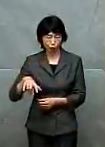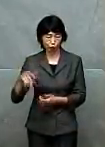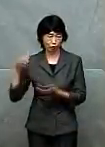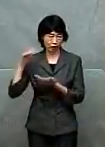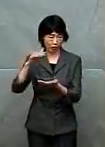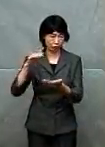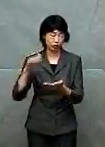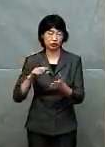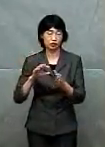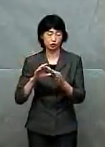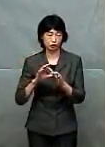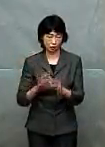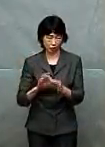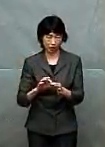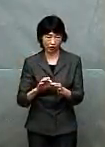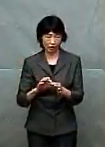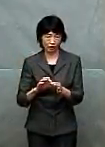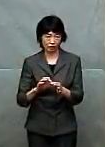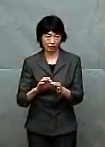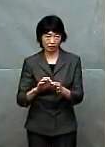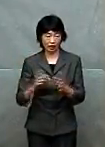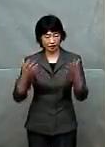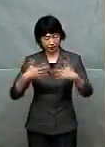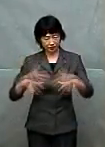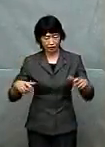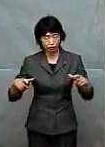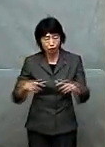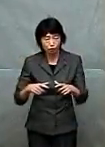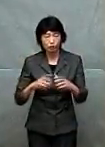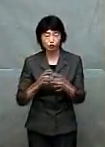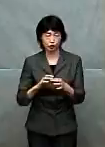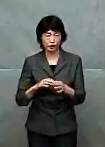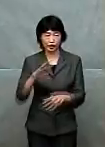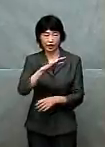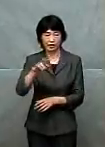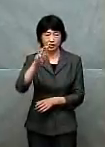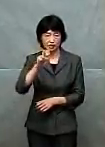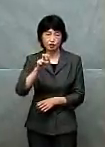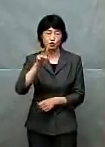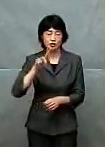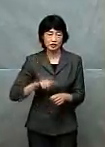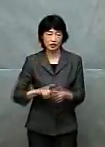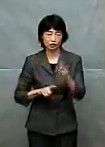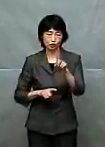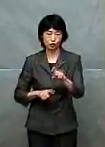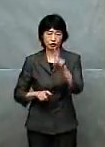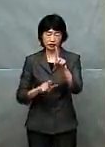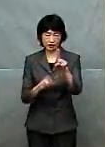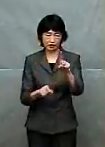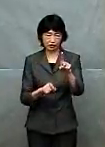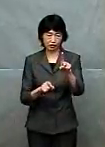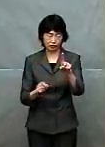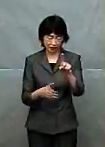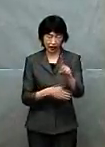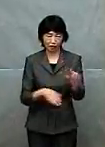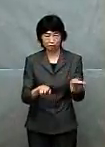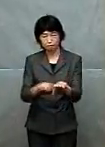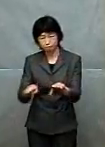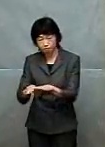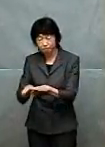ては、機材の小型化に伴って平成22年11月から休止しており